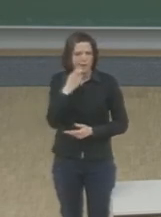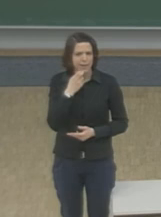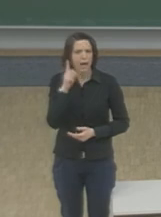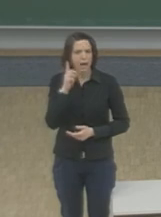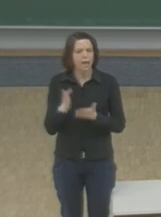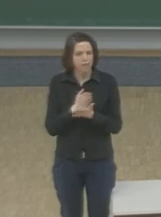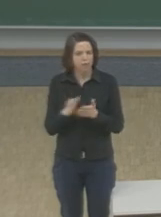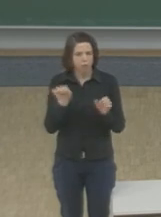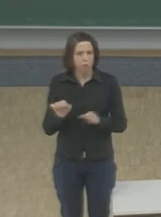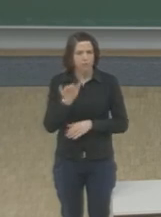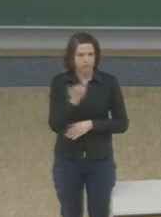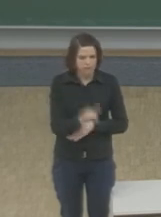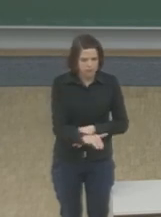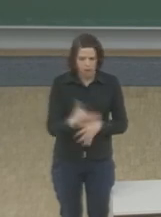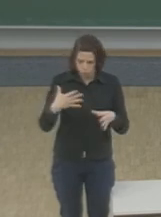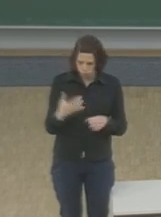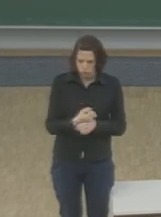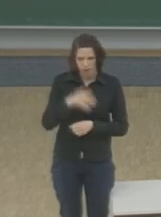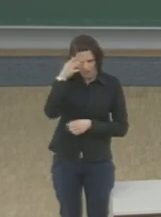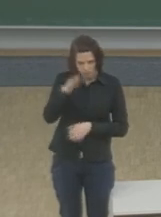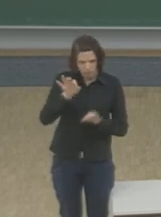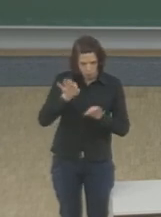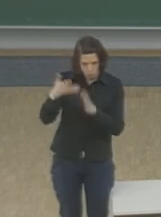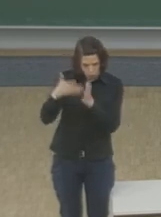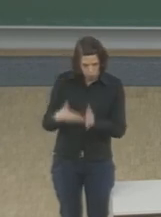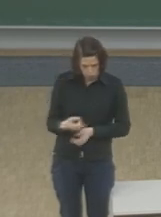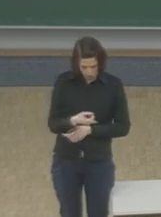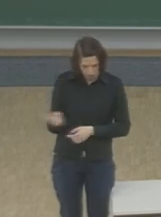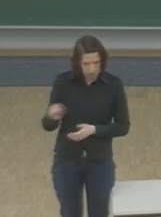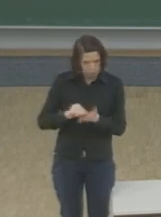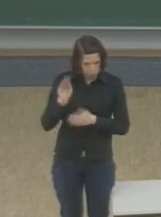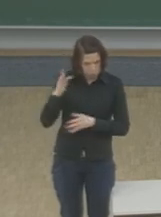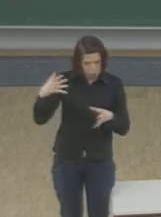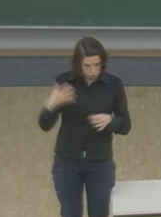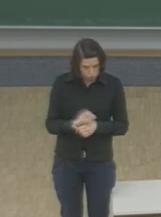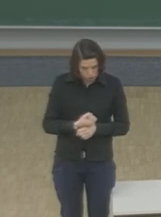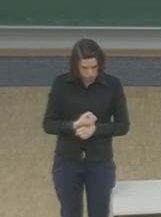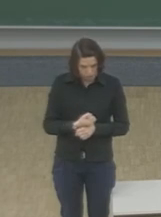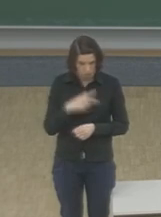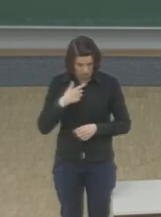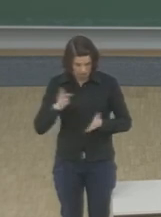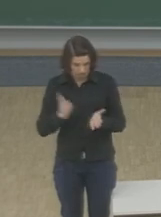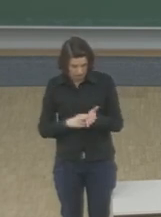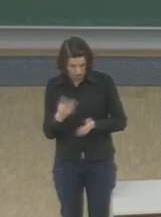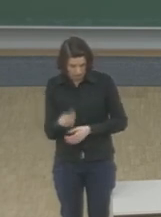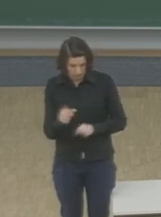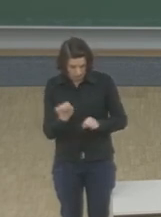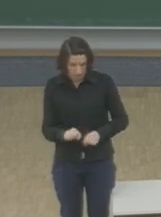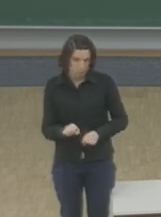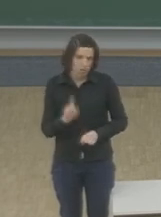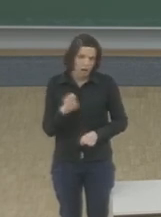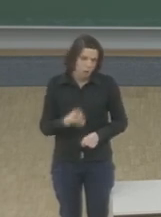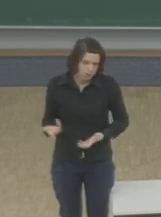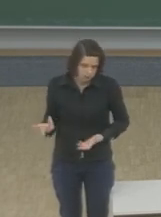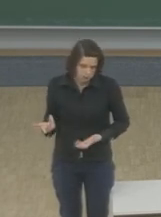welche effektiv die Expertinnen kontrollieren könnten, wie der Mathematikunterricht des 19. und frühen 20. Jahrhunderts